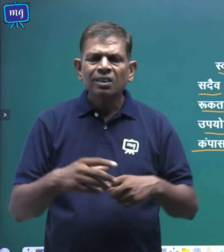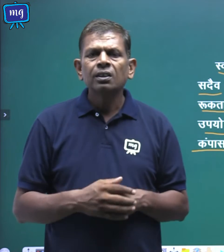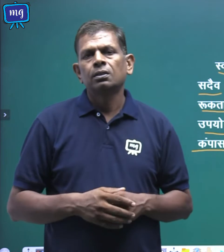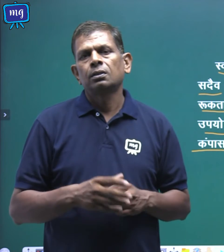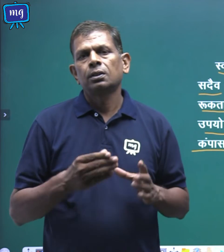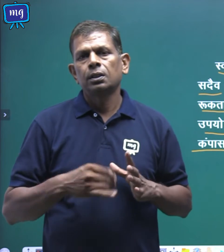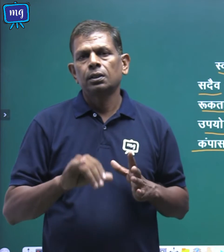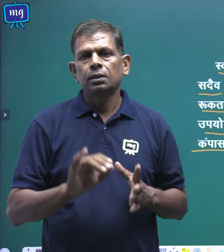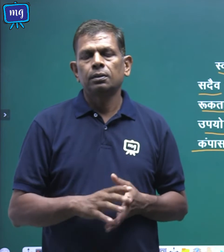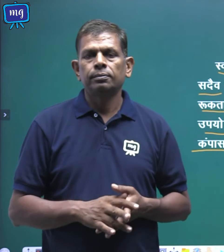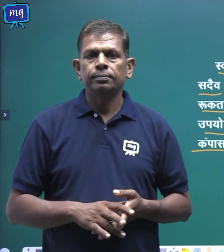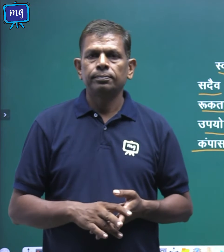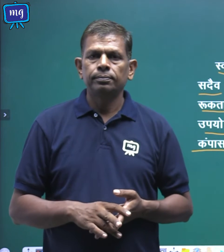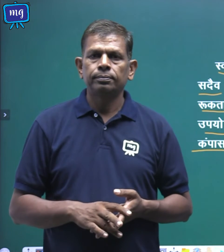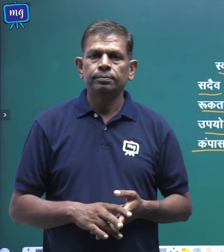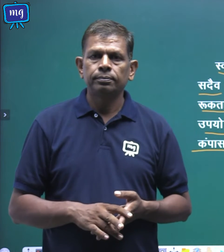किया जाता है।